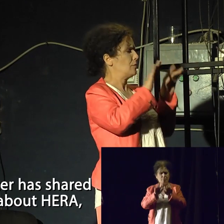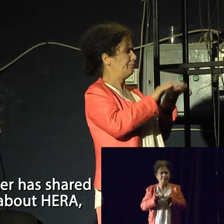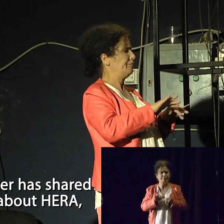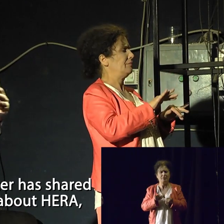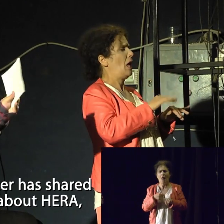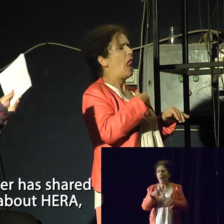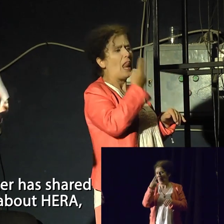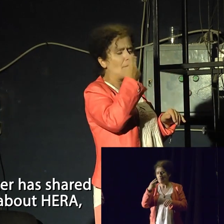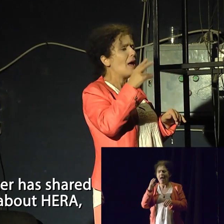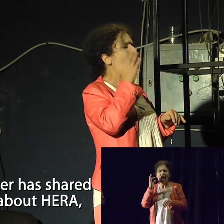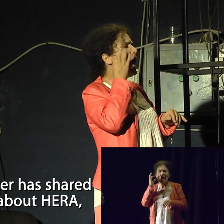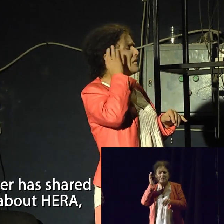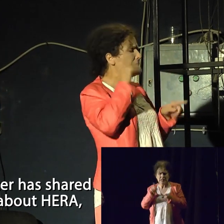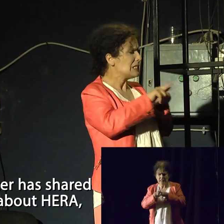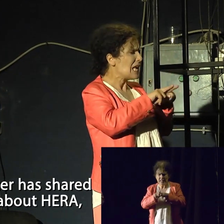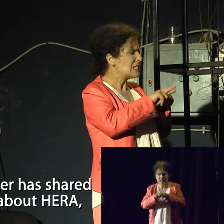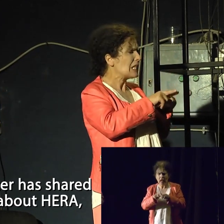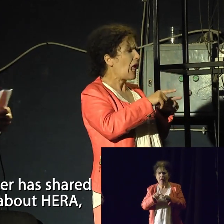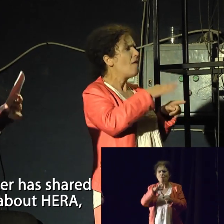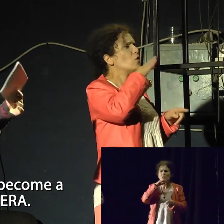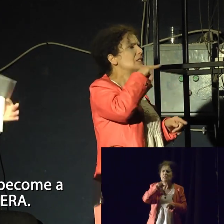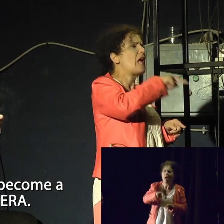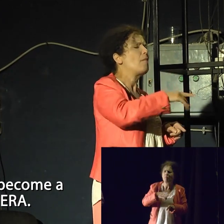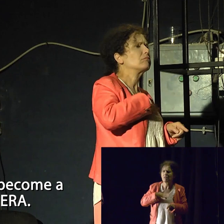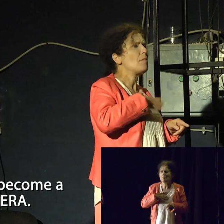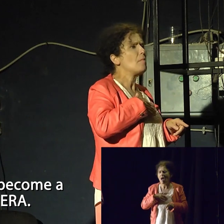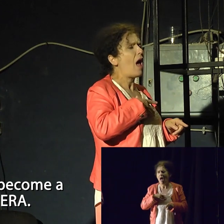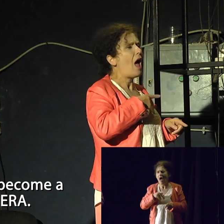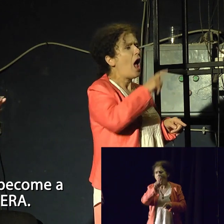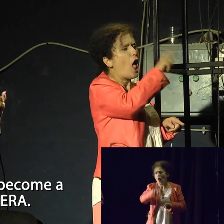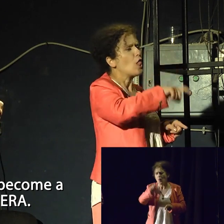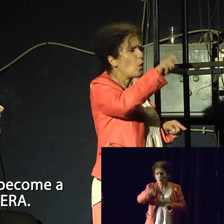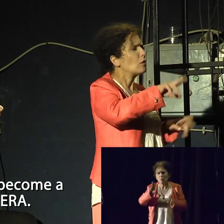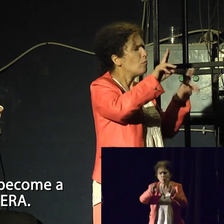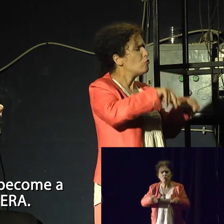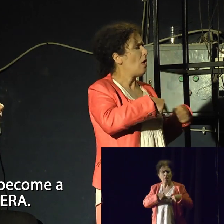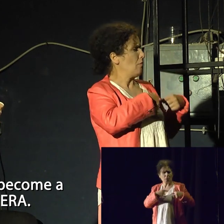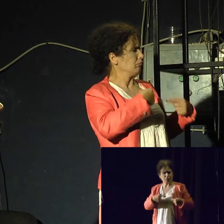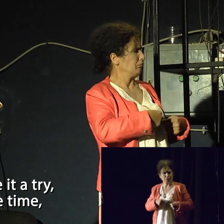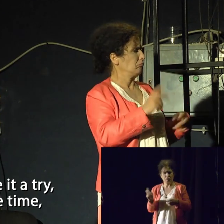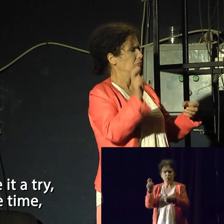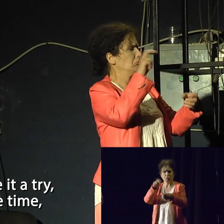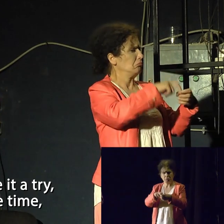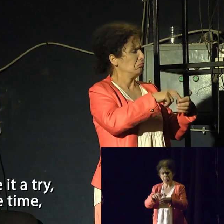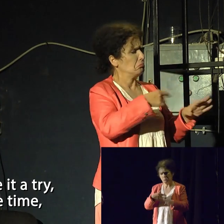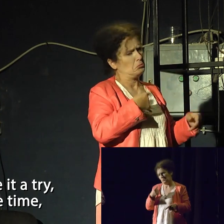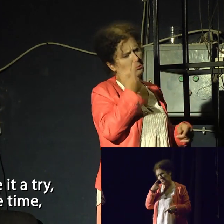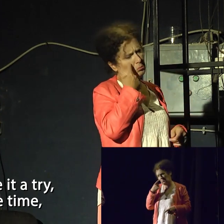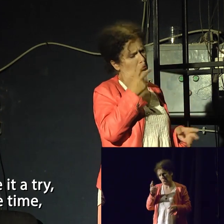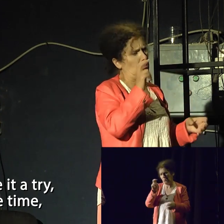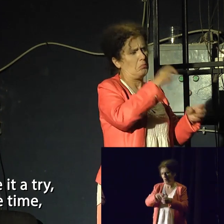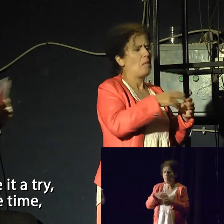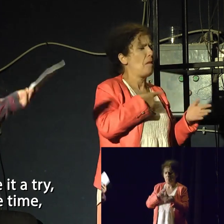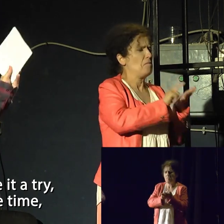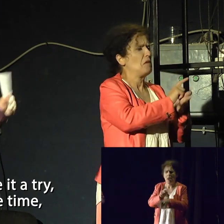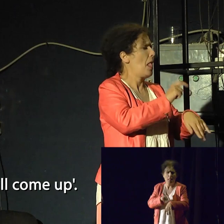како сестра ми споделила нешто, сабот на Хера ќе имало, луѓе ќе можеле да станат волонтери во организација Хера. Реков, ај ќе одам да пробам, имам малку